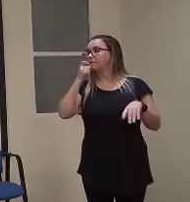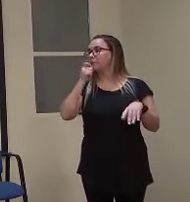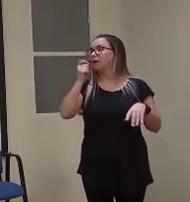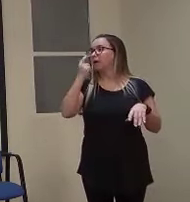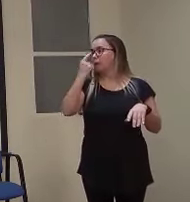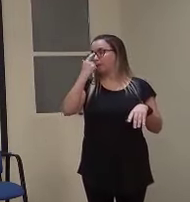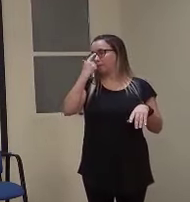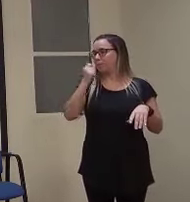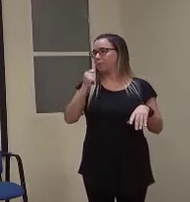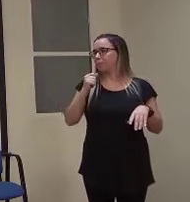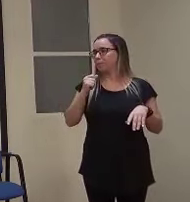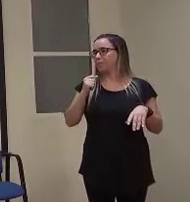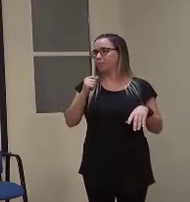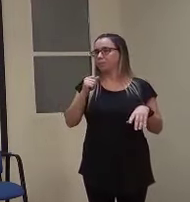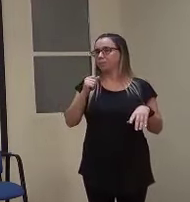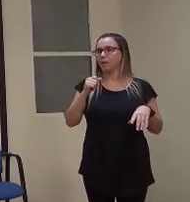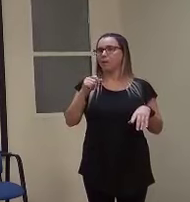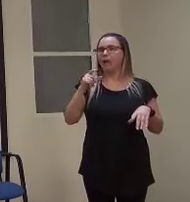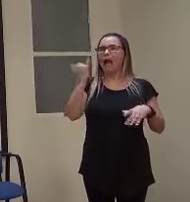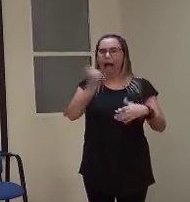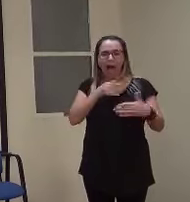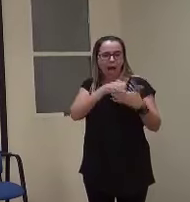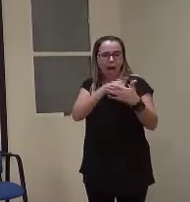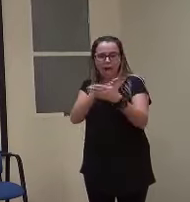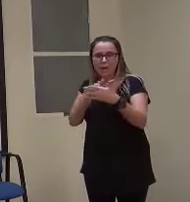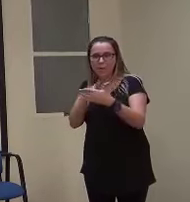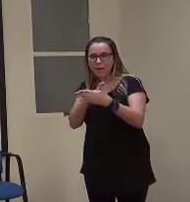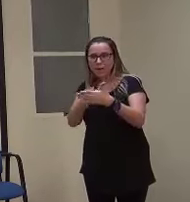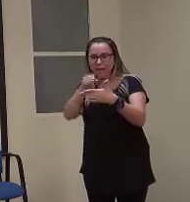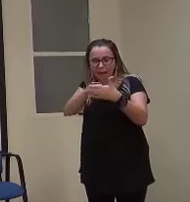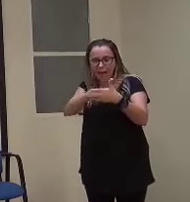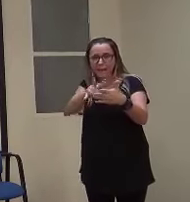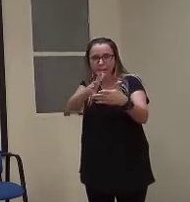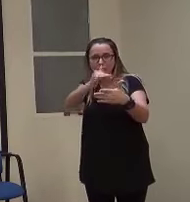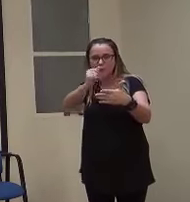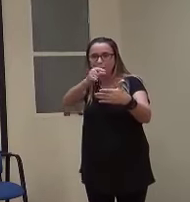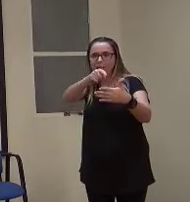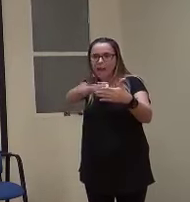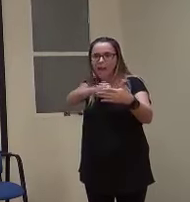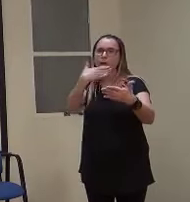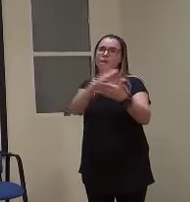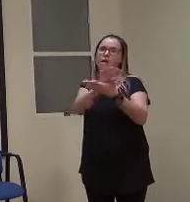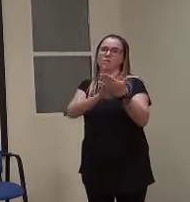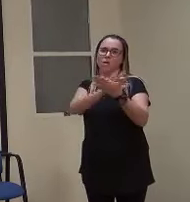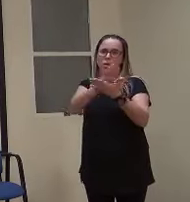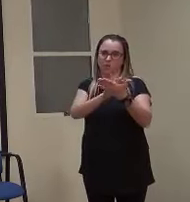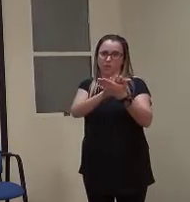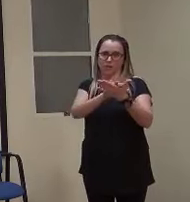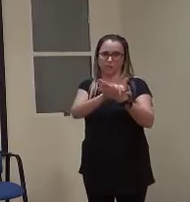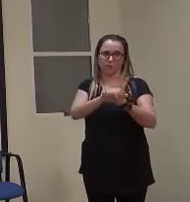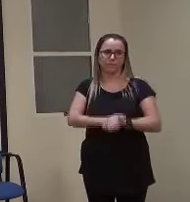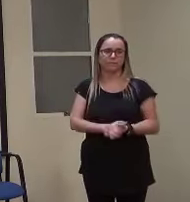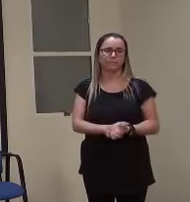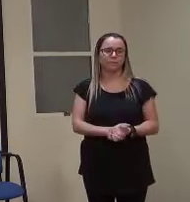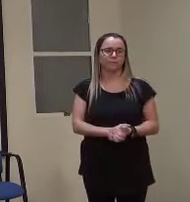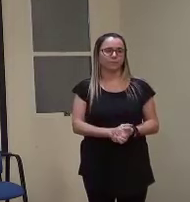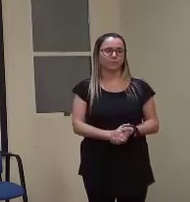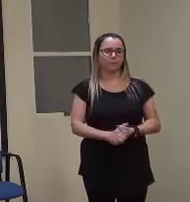que hace obstáculo y sobre lo cual es necesario trabajar